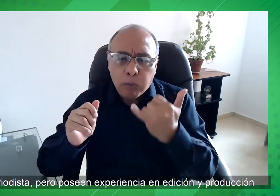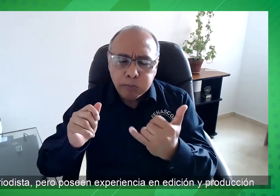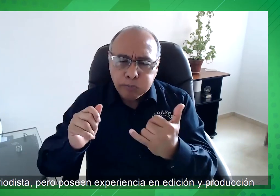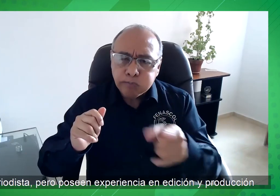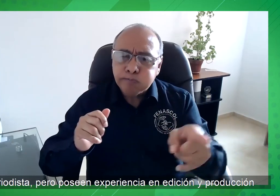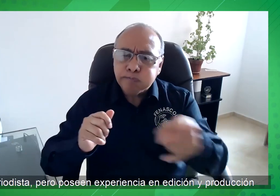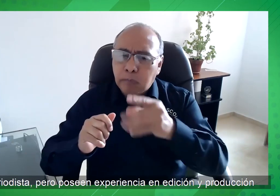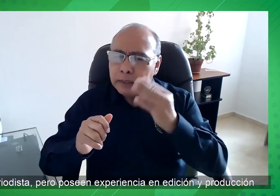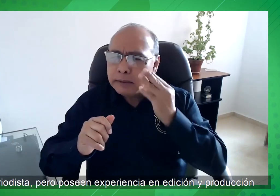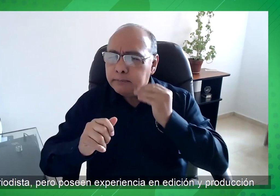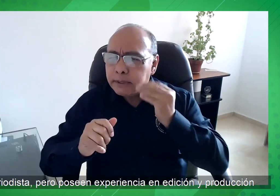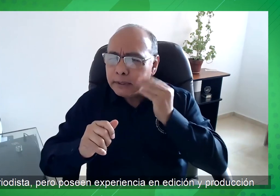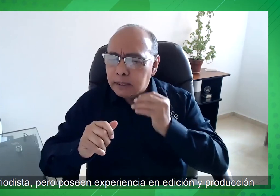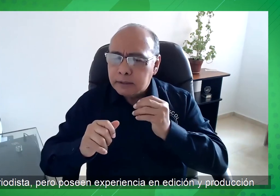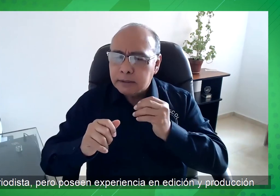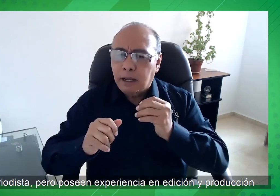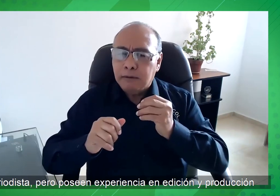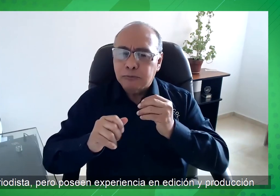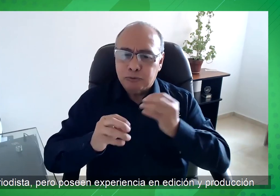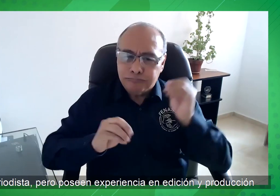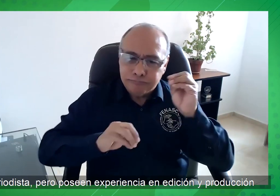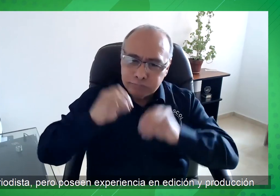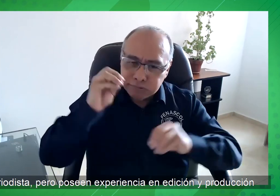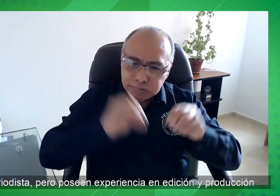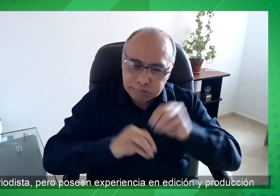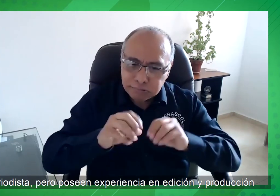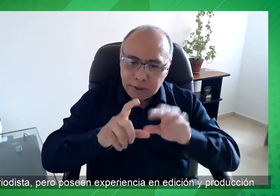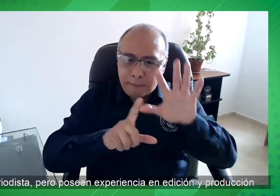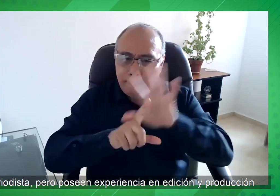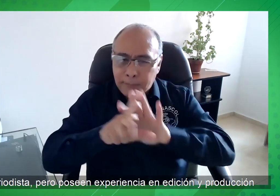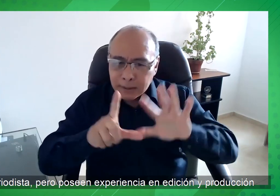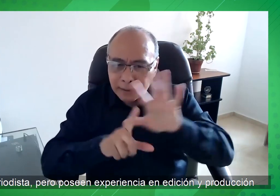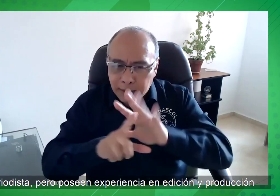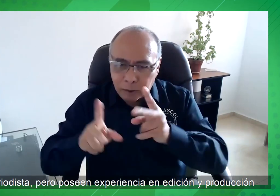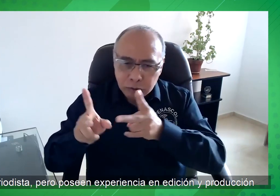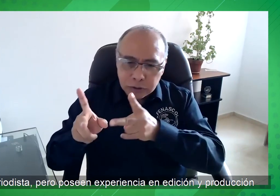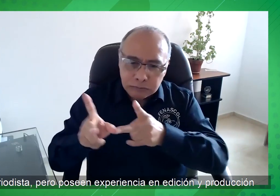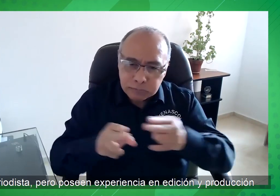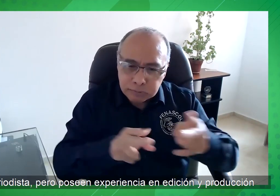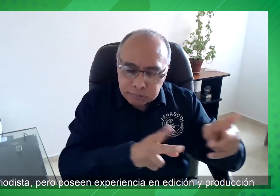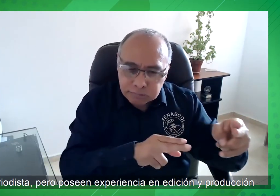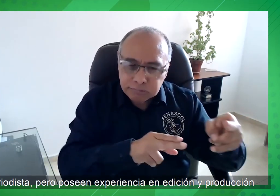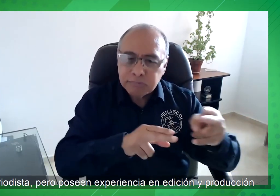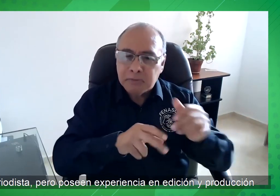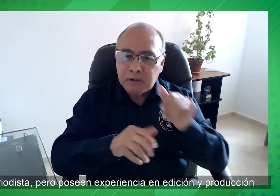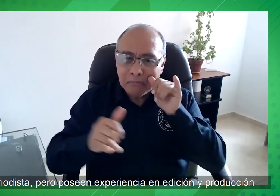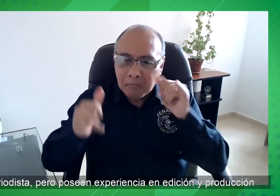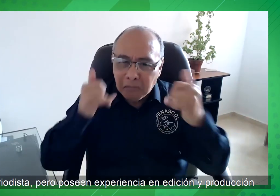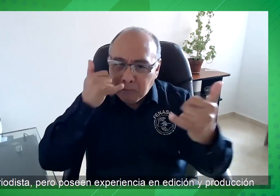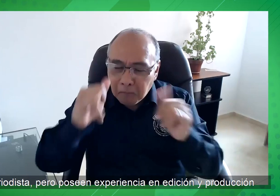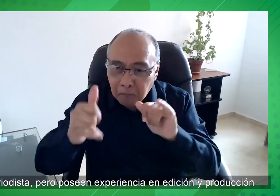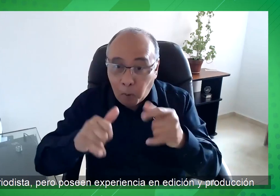Pero poseen experiencia en edición y producción de contenidos.